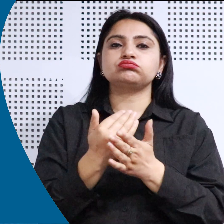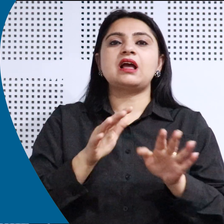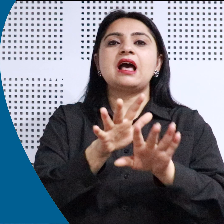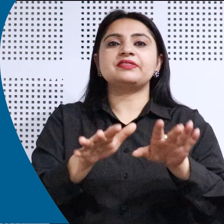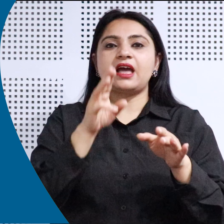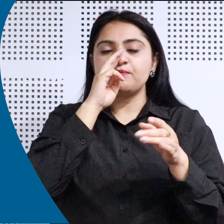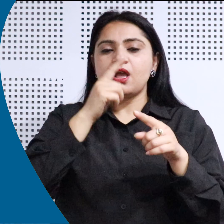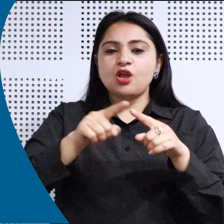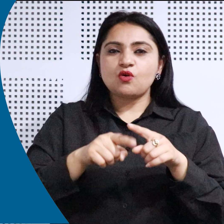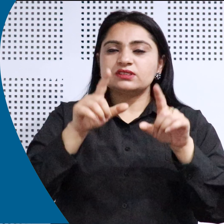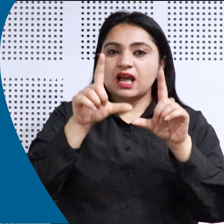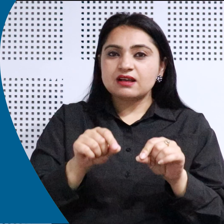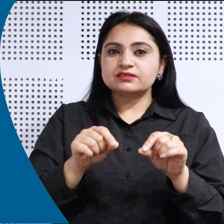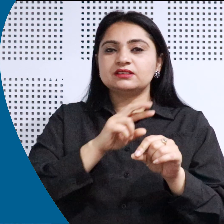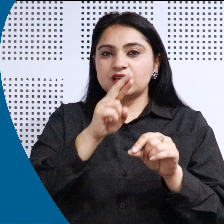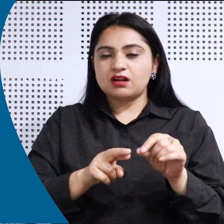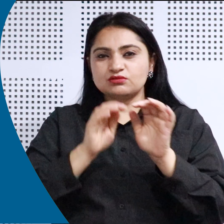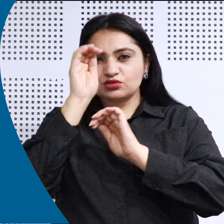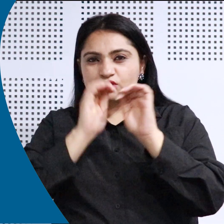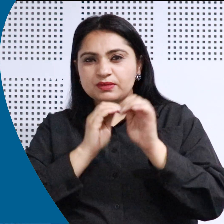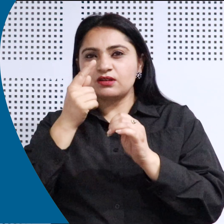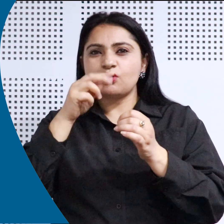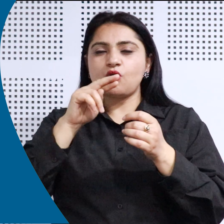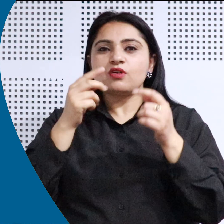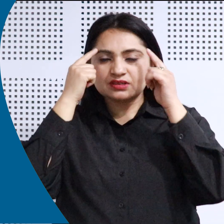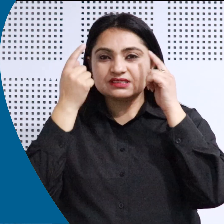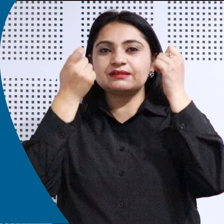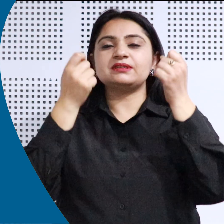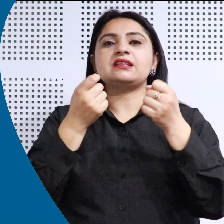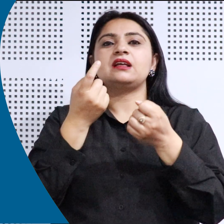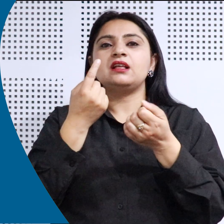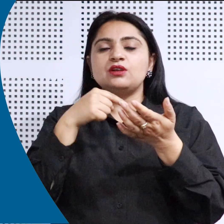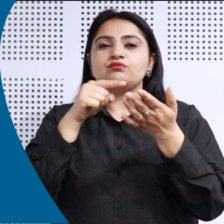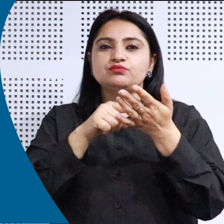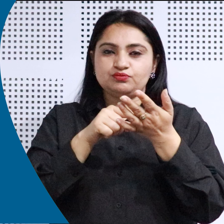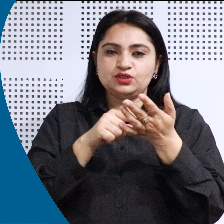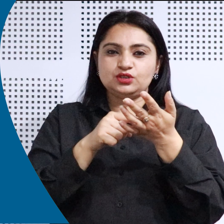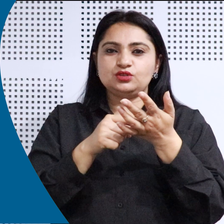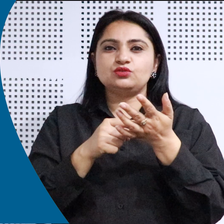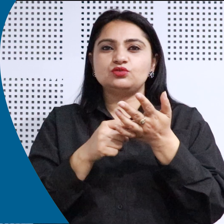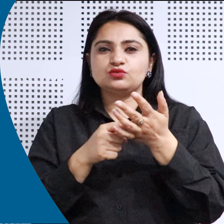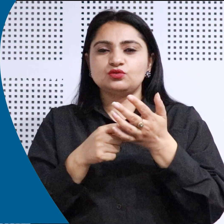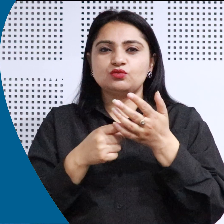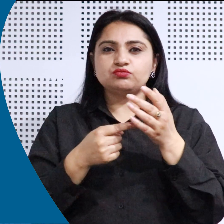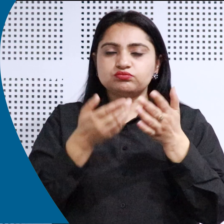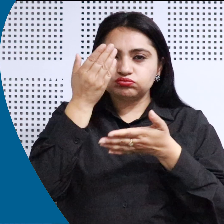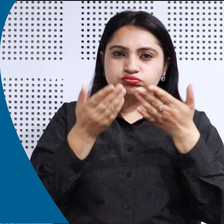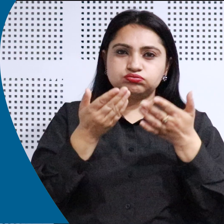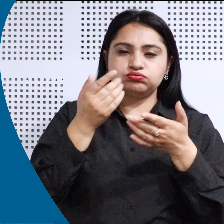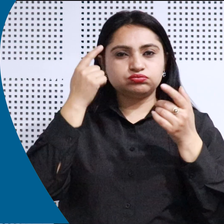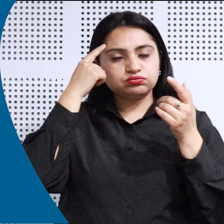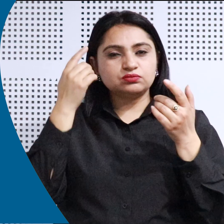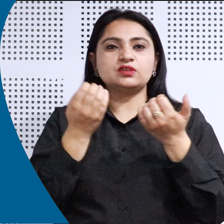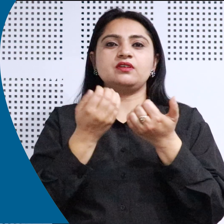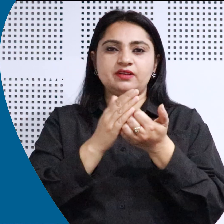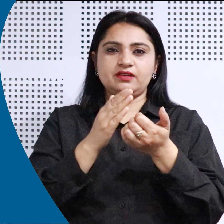आधारमा खर्चको आवश्यकता र सम्भावित राजस्व क्षमता बीचको अन्तर यकिन गरी सबै प्रकारका वित्तीय हस्तान्तरण र